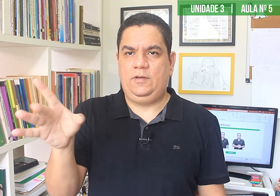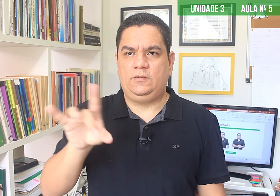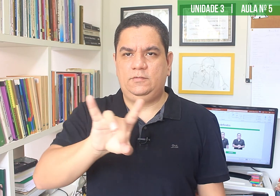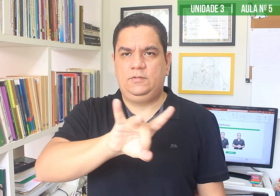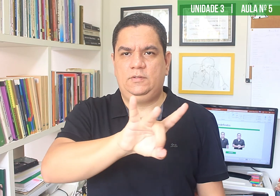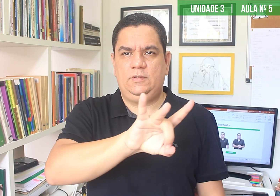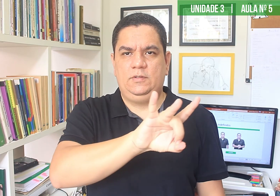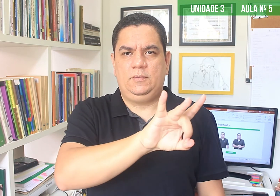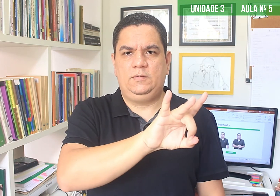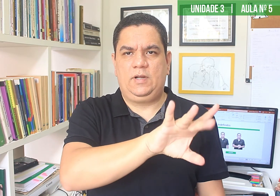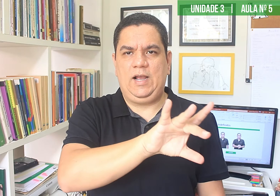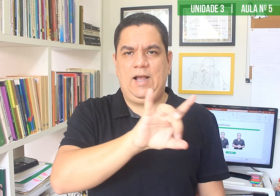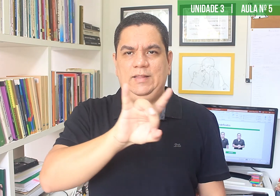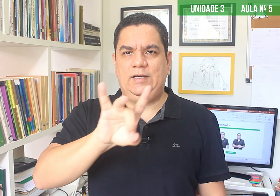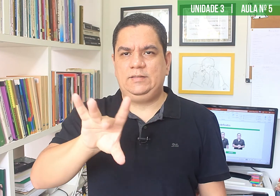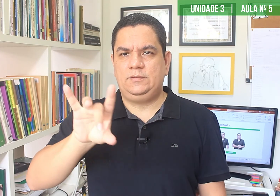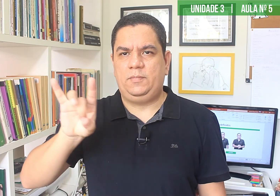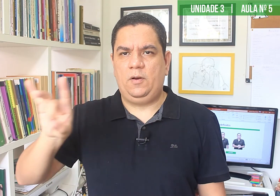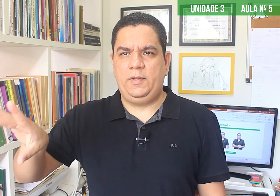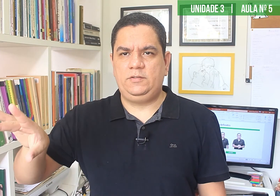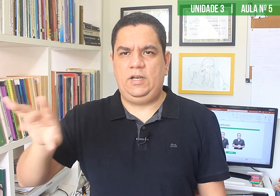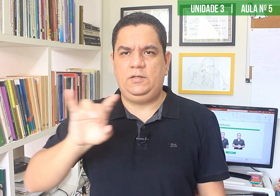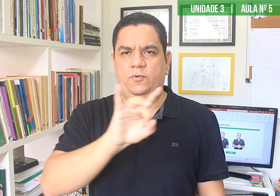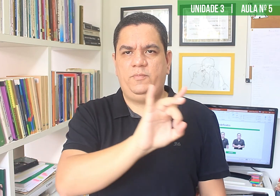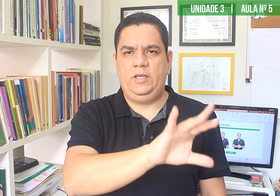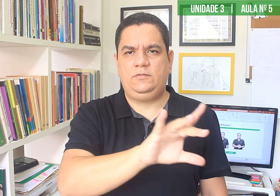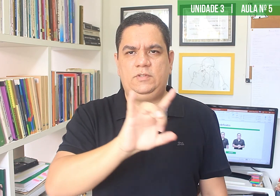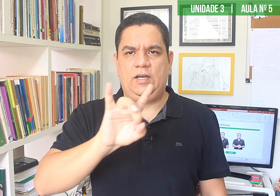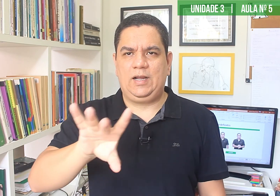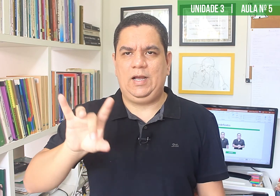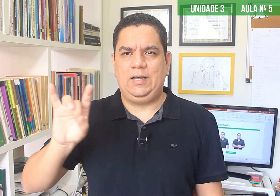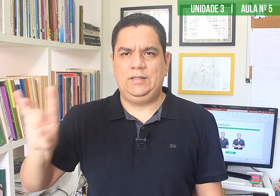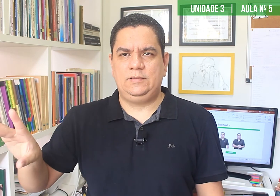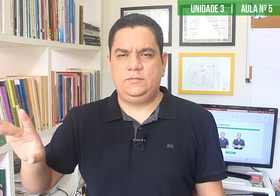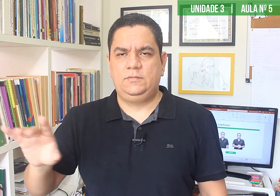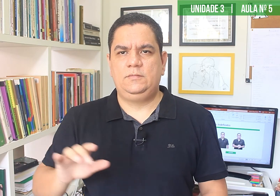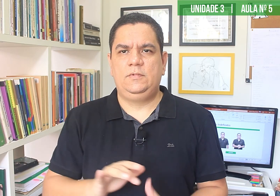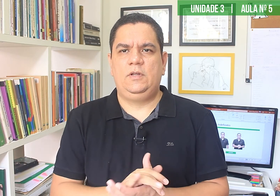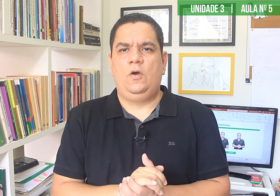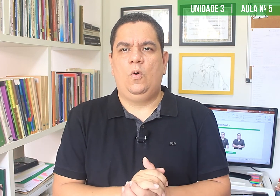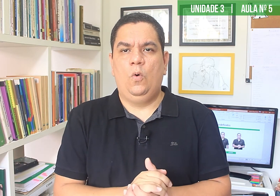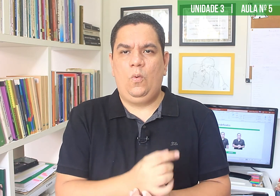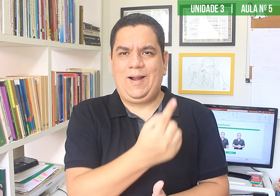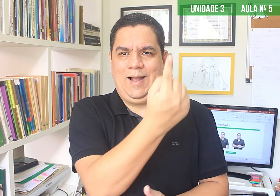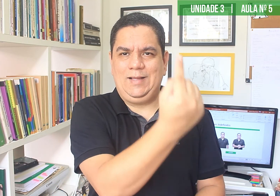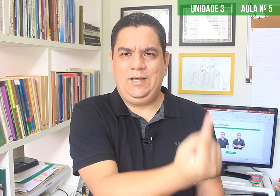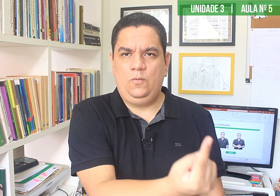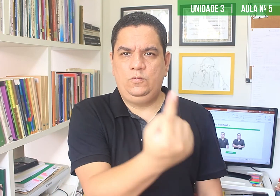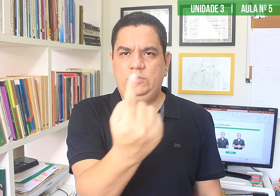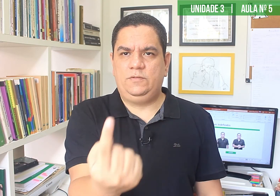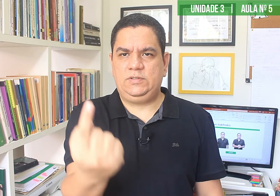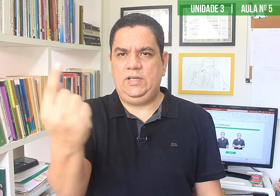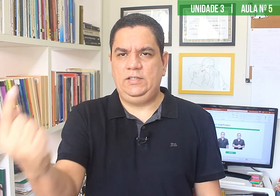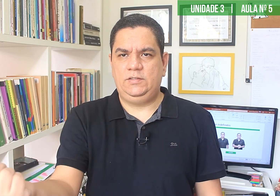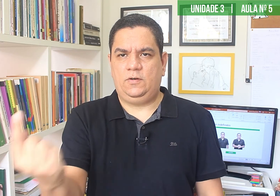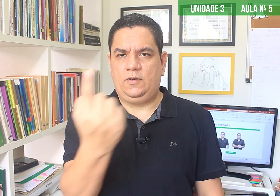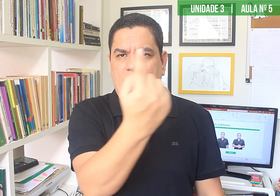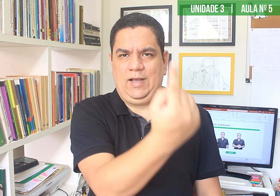ó. Cada, pelo menos 3 movimentos, tá? Cada. Ou cada um de vocês, ó. Cada